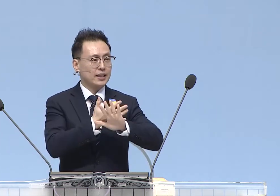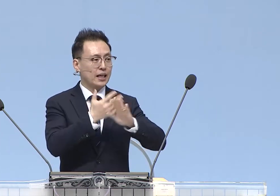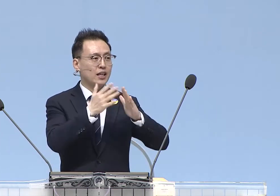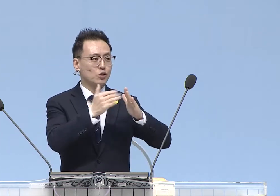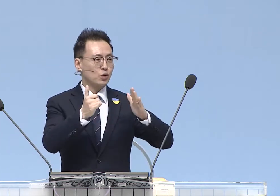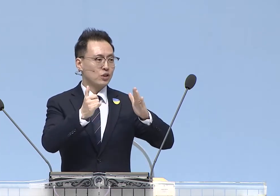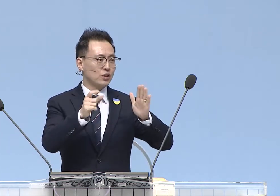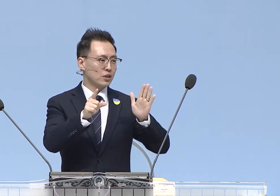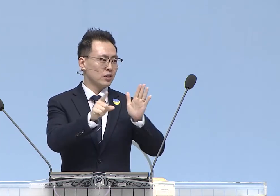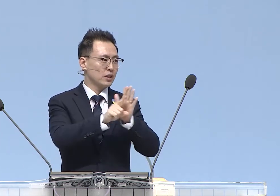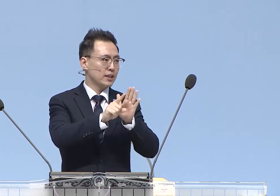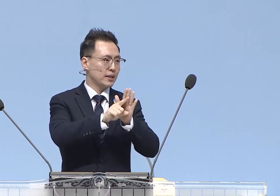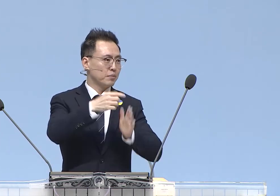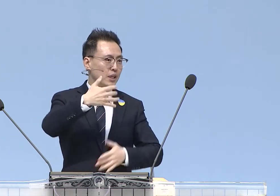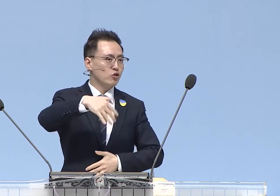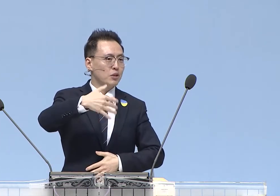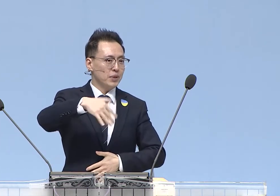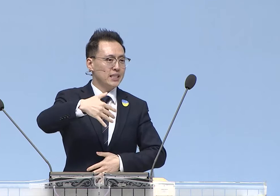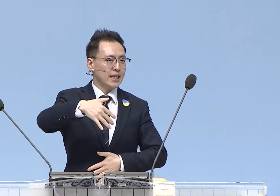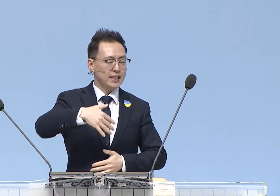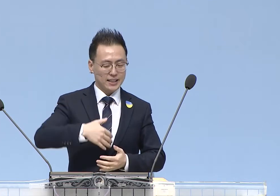다른 가족들은 예수님 믿지 않는데